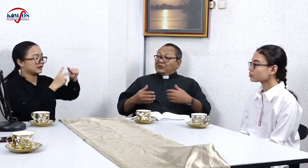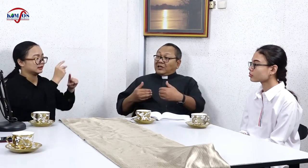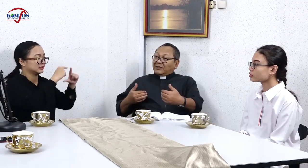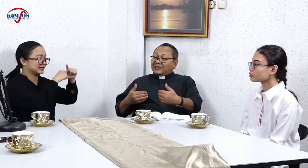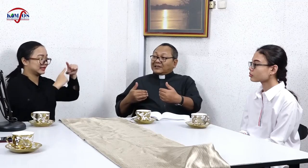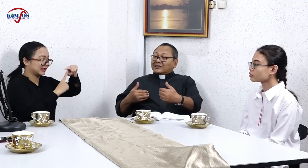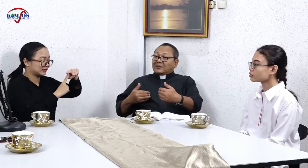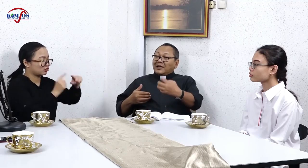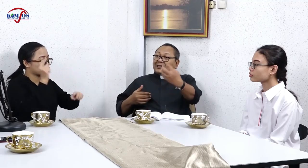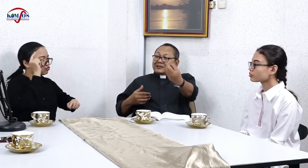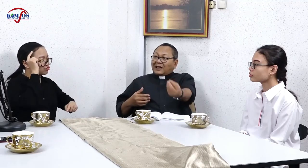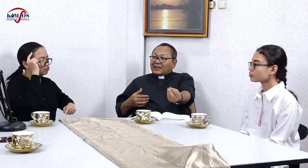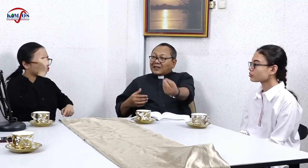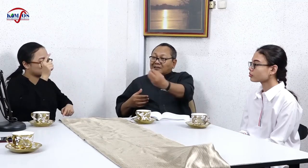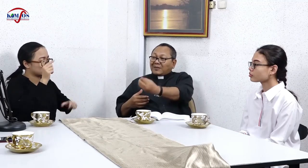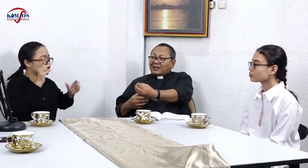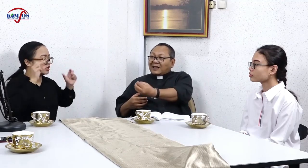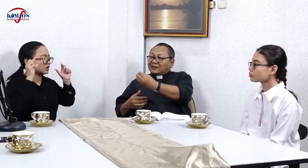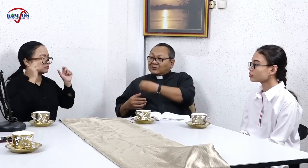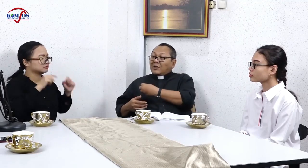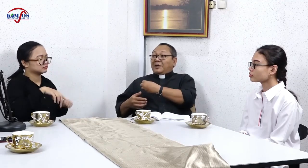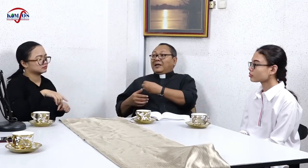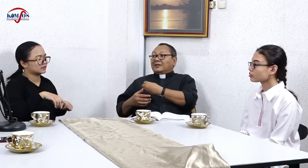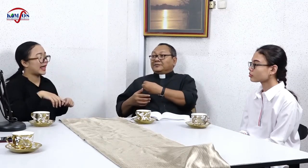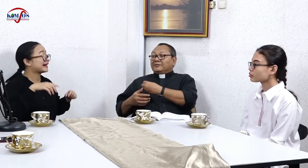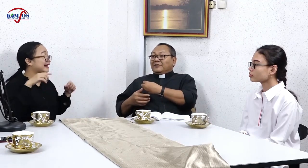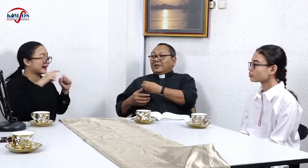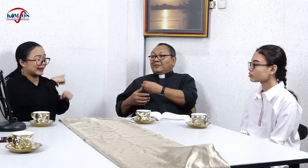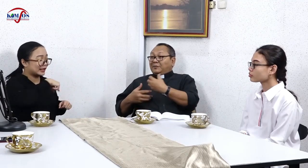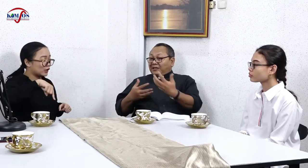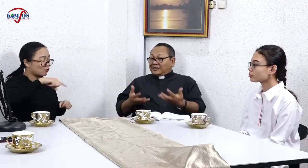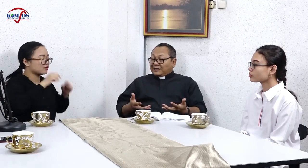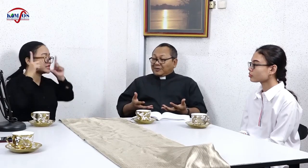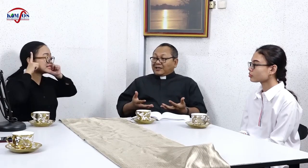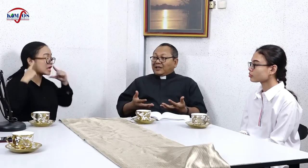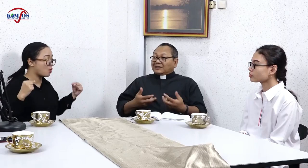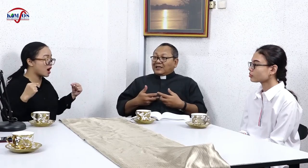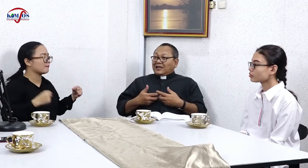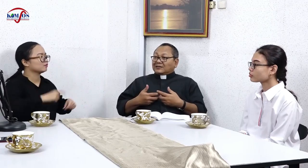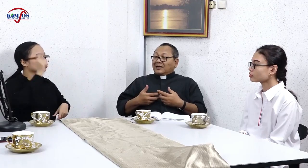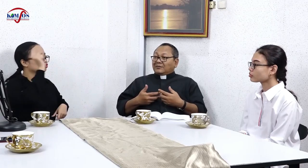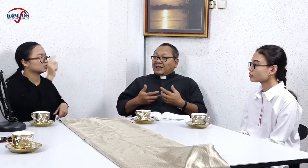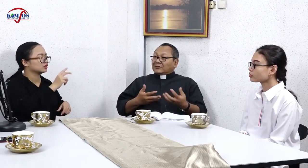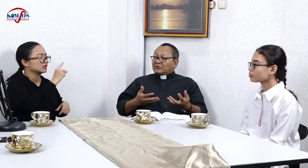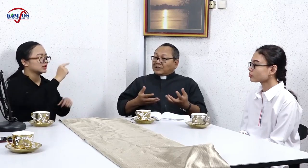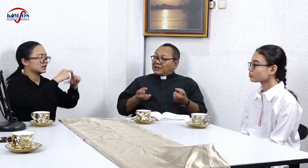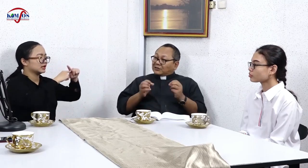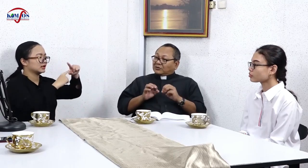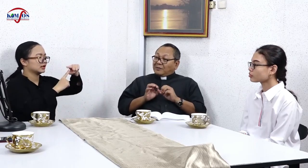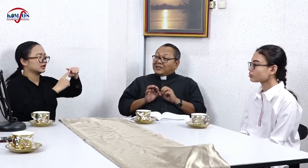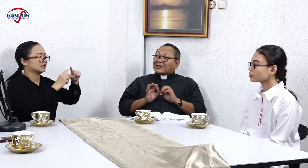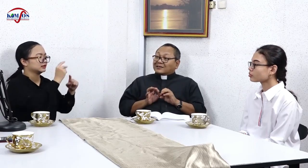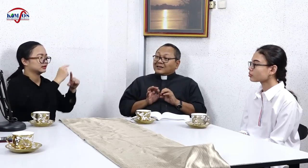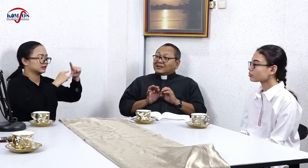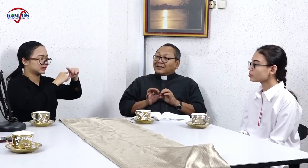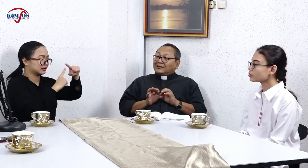regio Jawa jadi kerjasama Jakarta Semarang dan Surabaya memberi retret mereka saya ngajak para suster